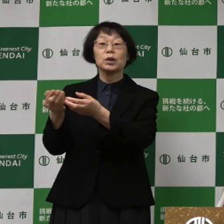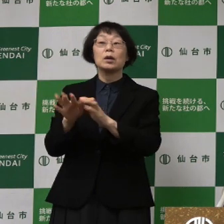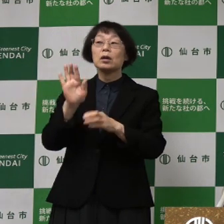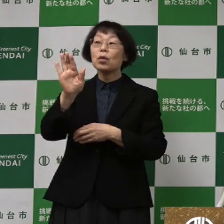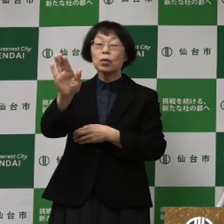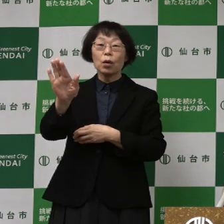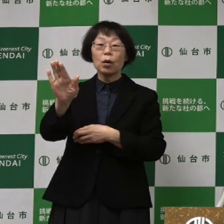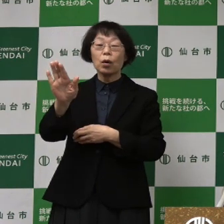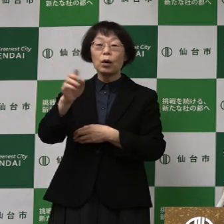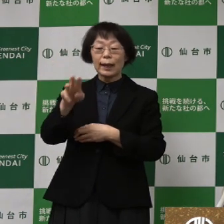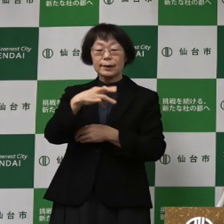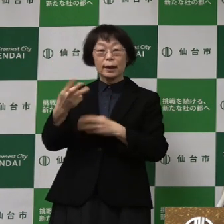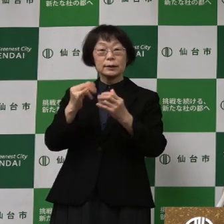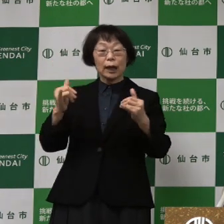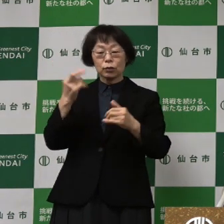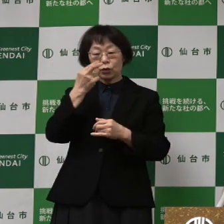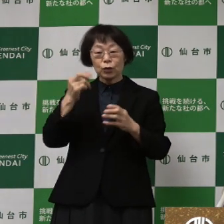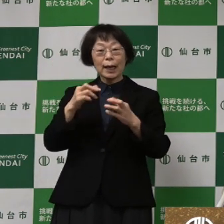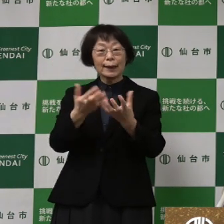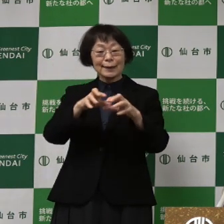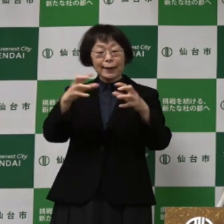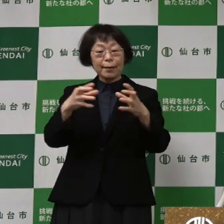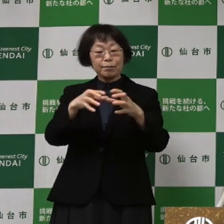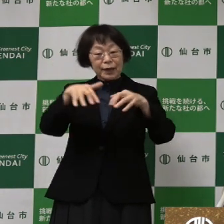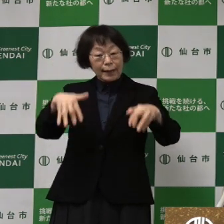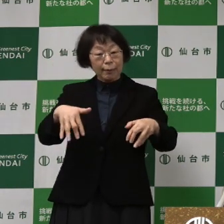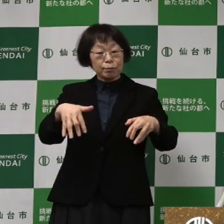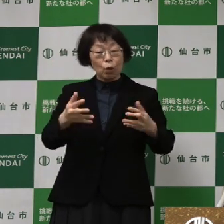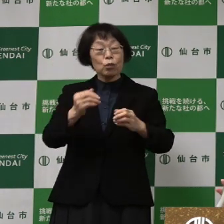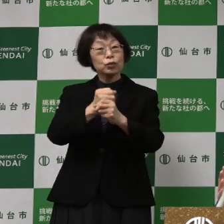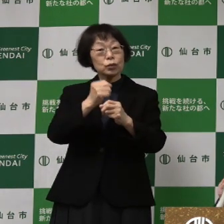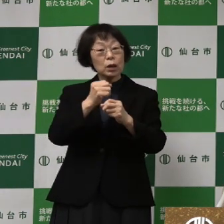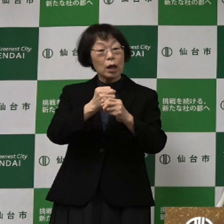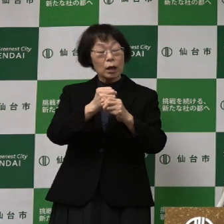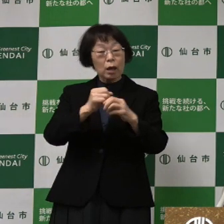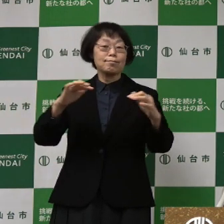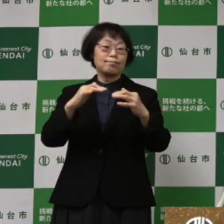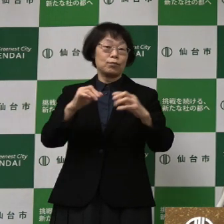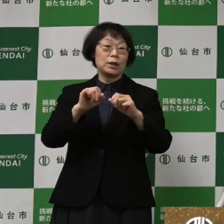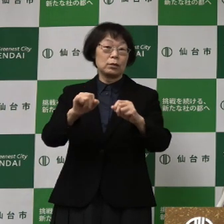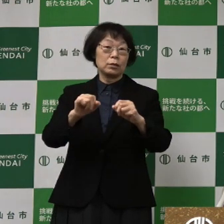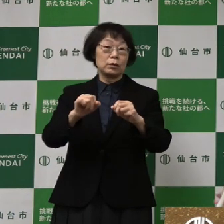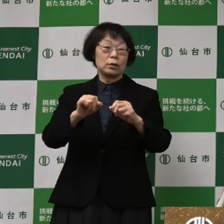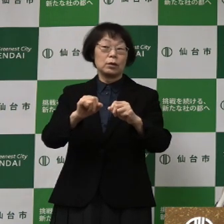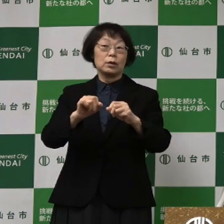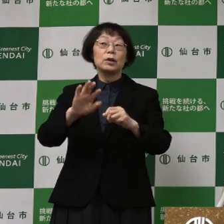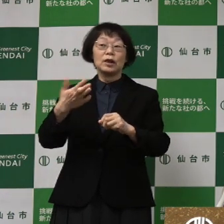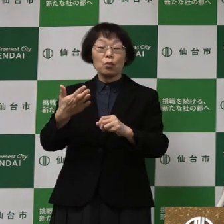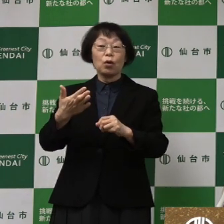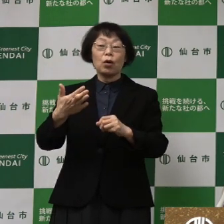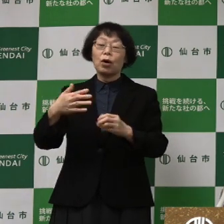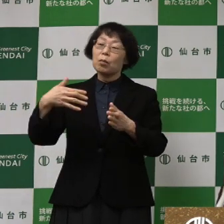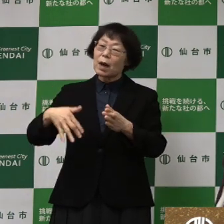はり、第三者の調査機関を設ける方向だというふうなことで、まだ正式にそれを重大事態だと判断